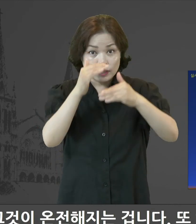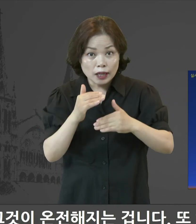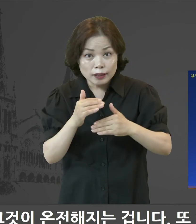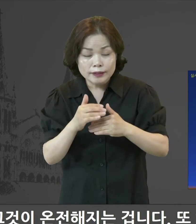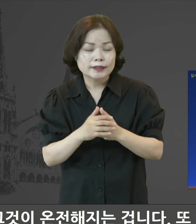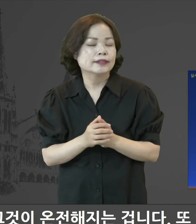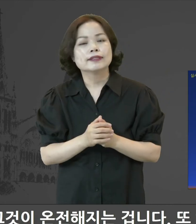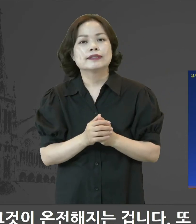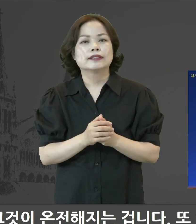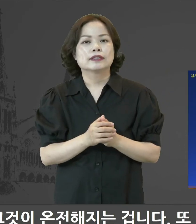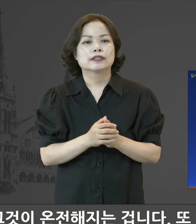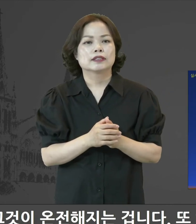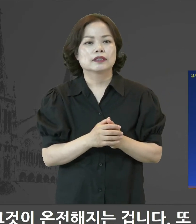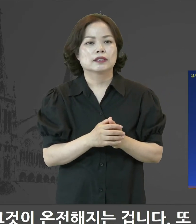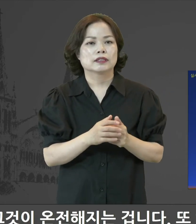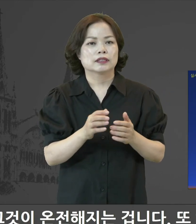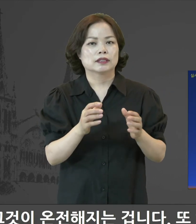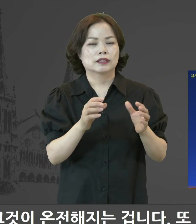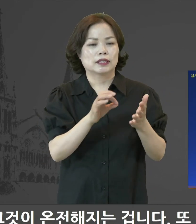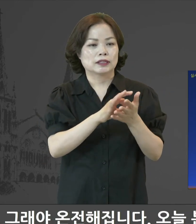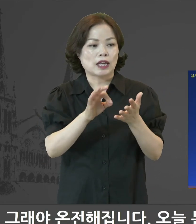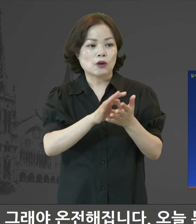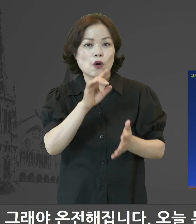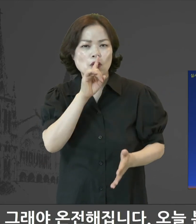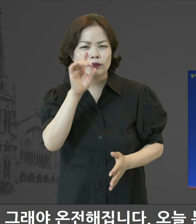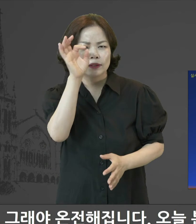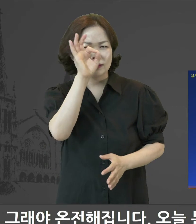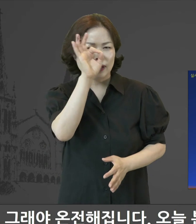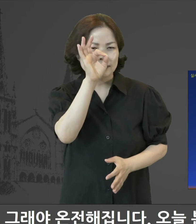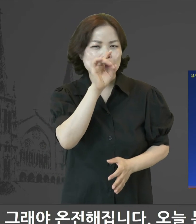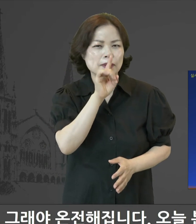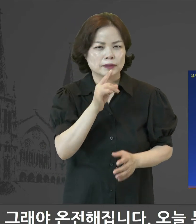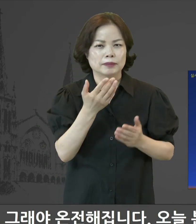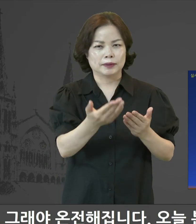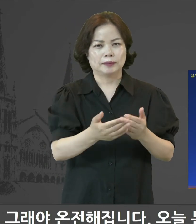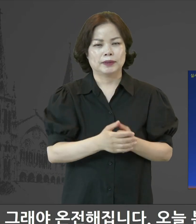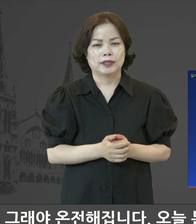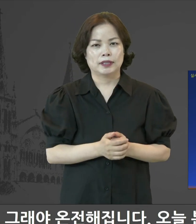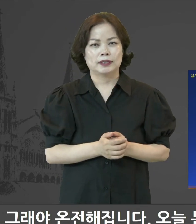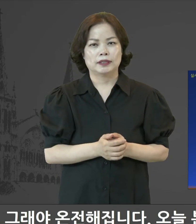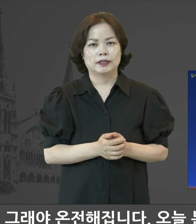나오는 이 용어들을 다른 성경에서 찾아가면서 지금 말씀드리는 겁니다.